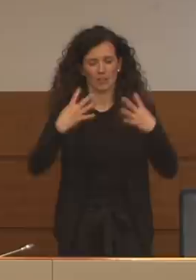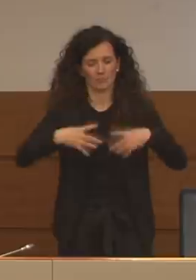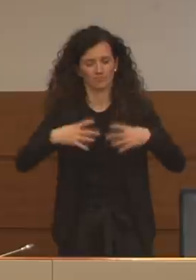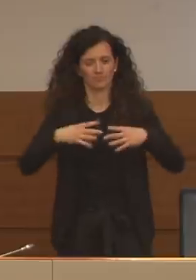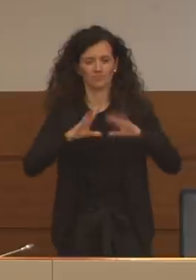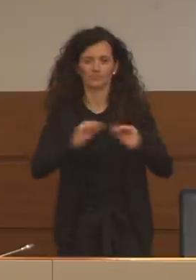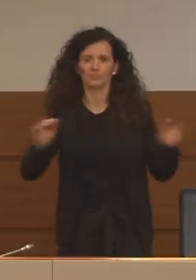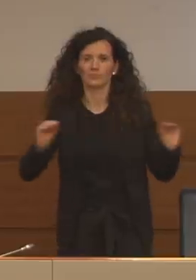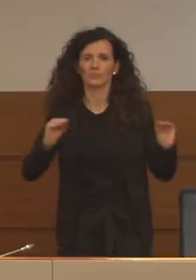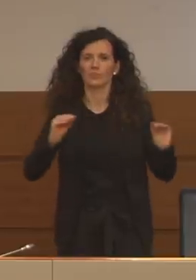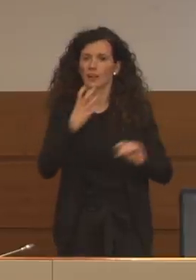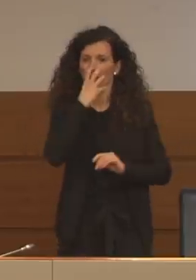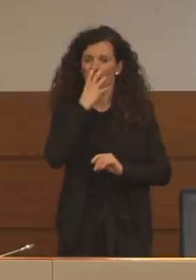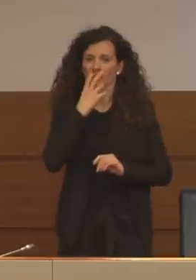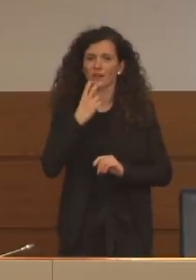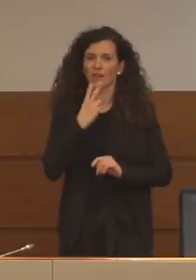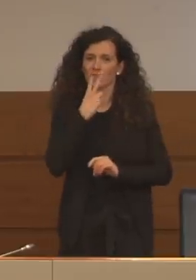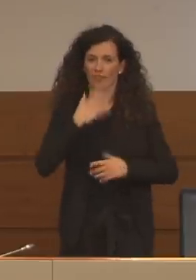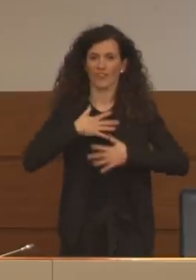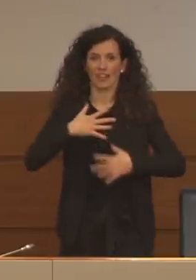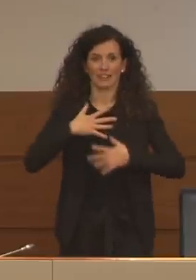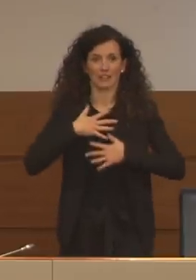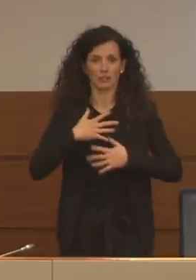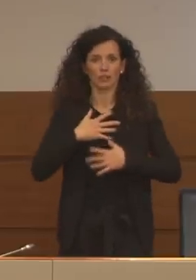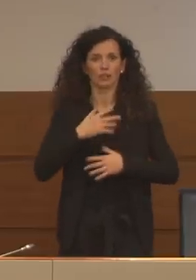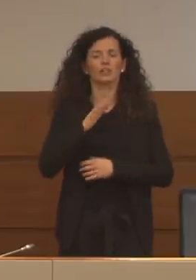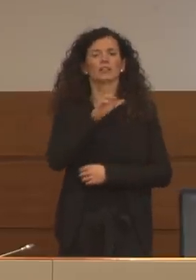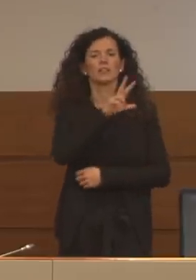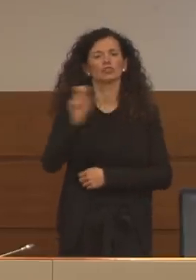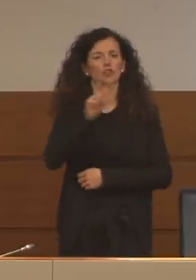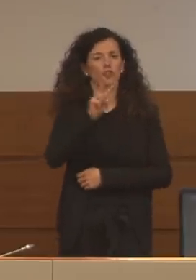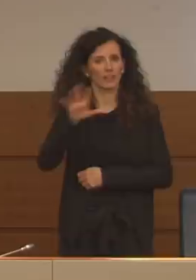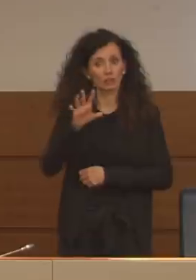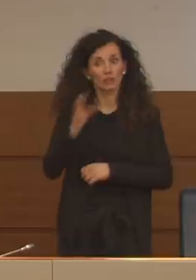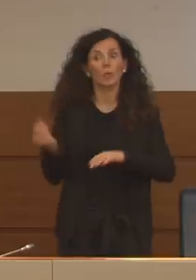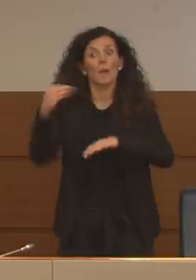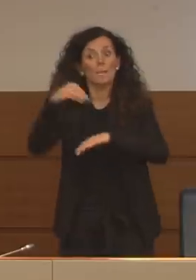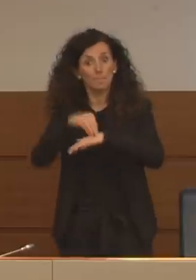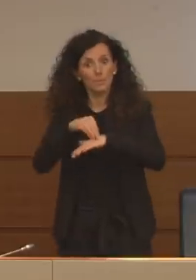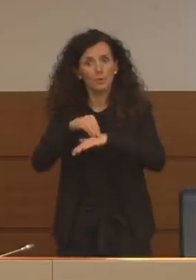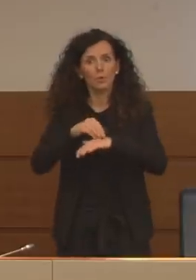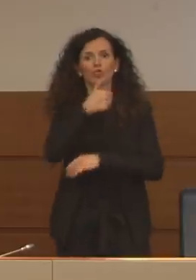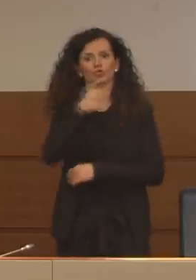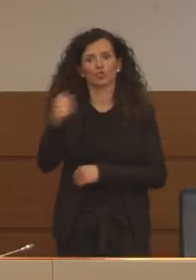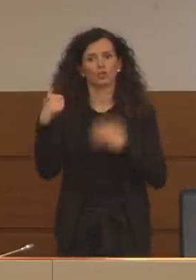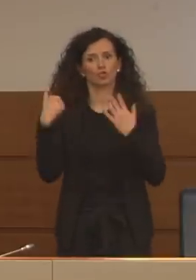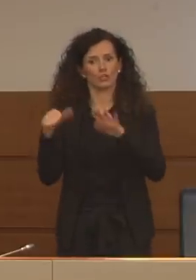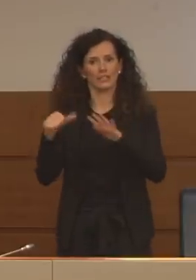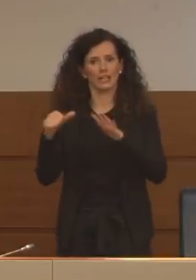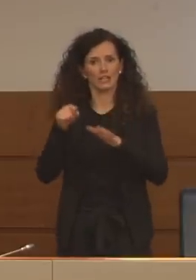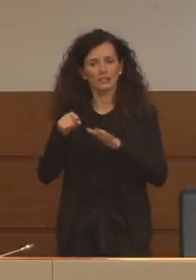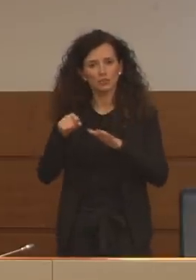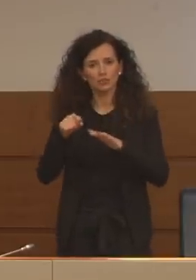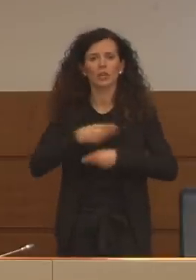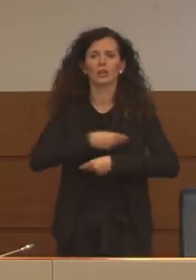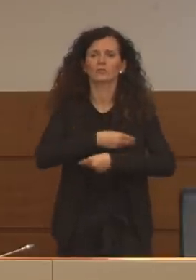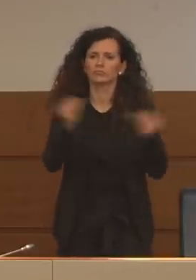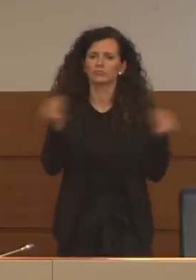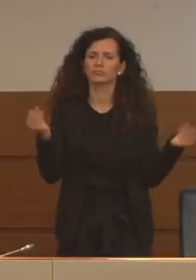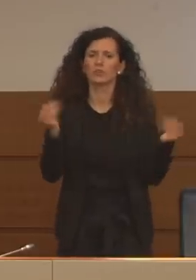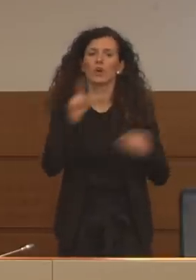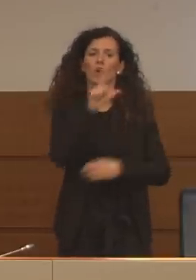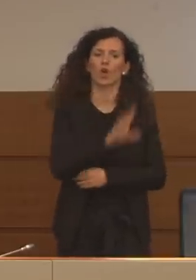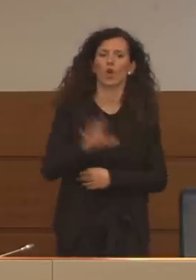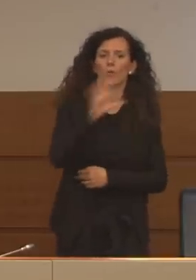nei giorni scorsi i 325 a cui si aggiungono altri 116 che sono in distribuzione nelle